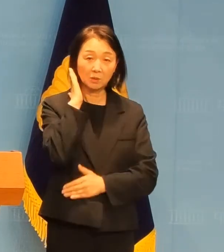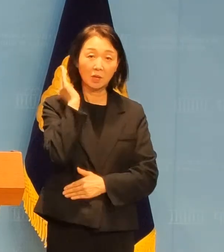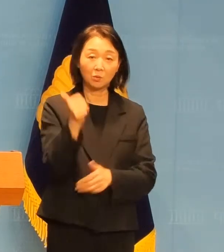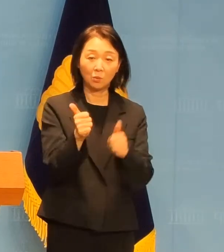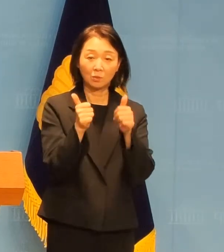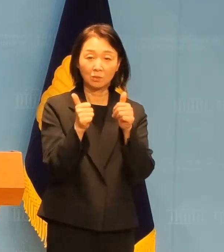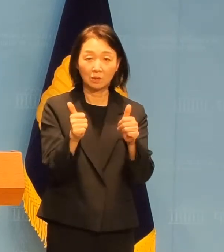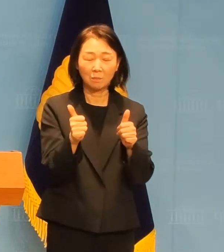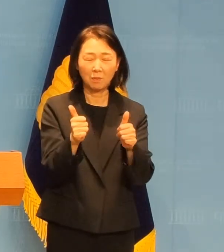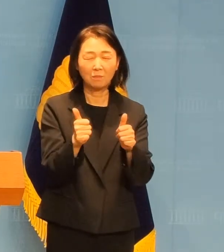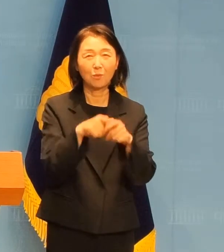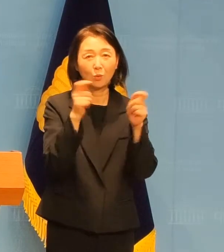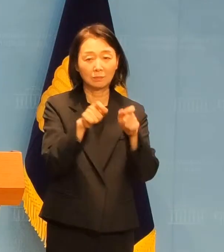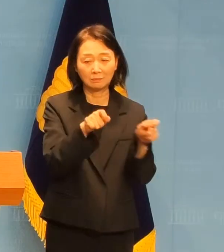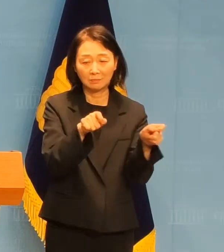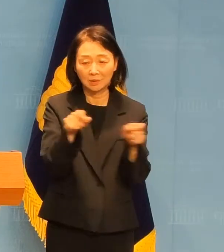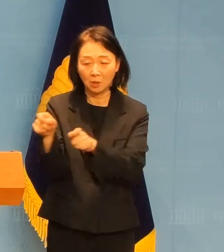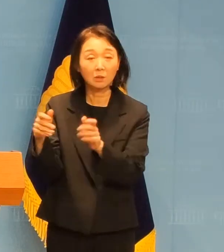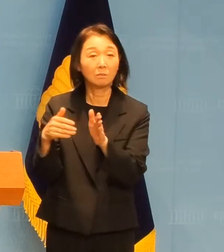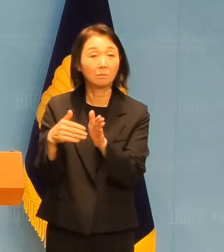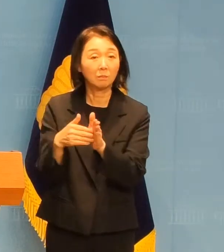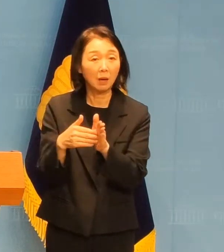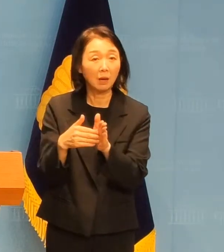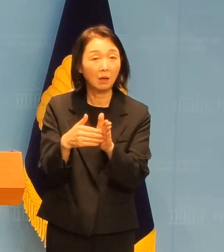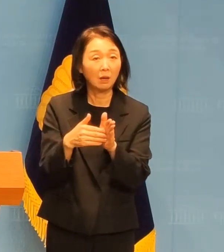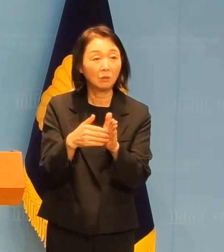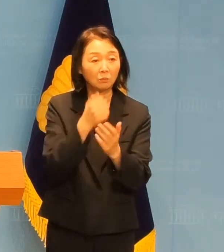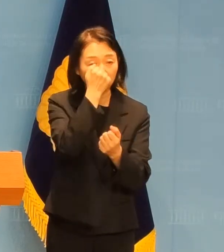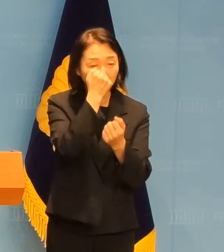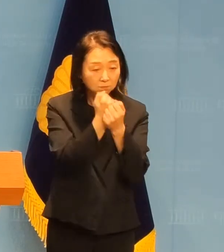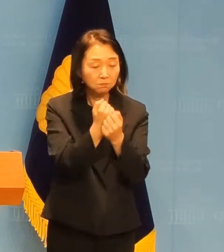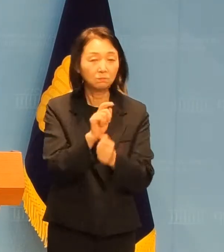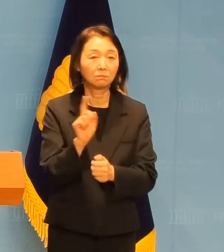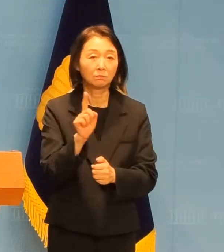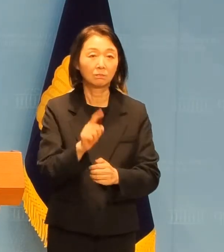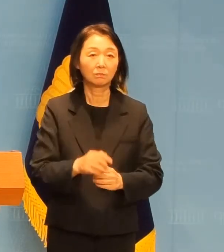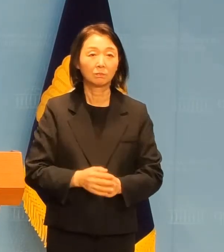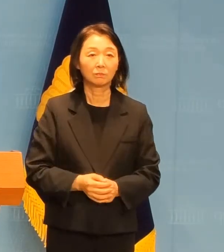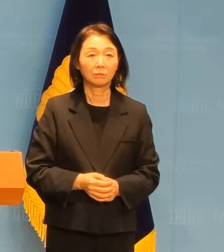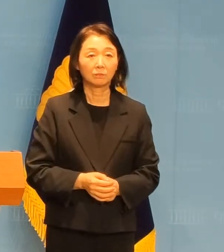가리지 않고 끌어놓고 이런 내로남불이 또 있습니까?